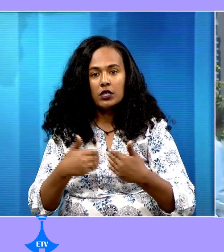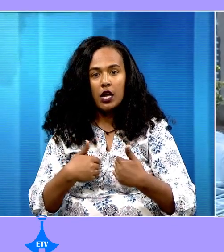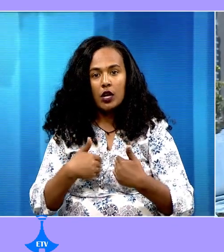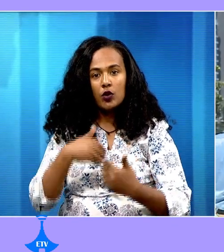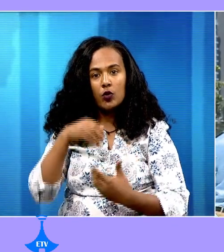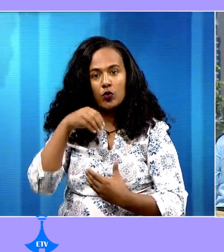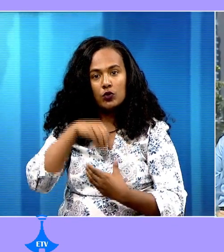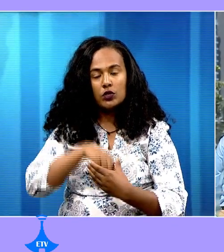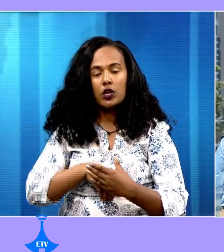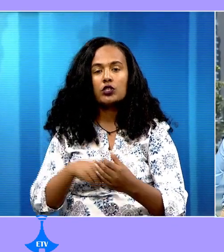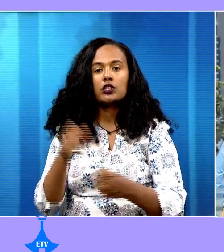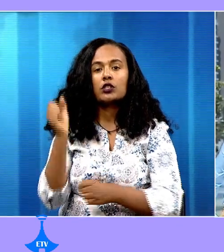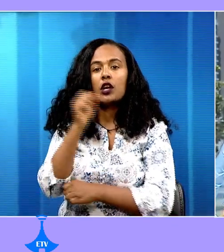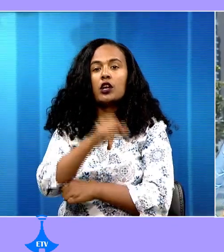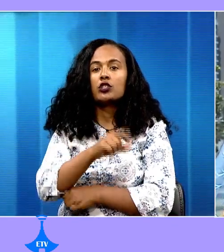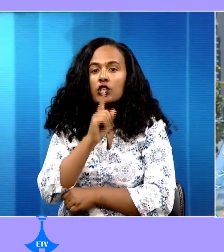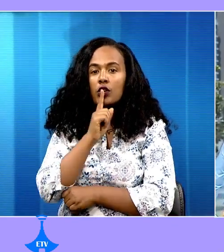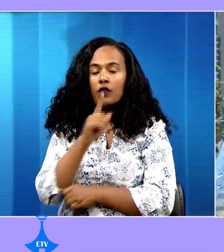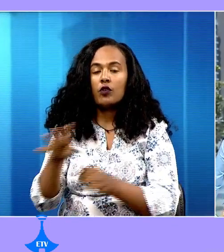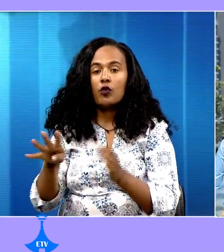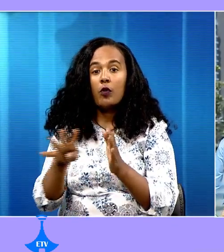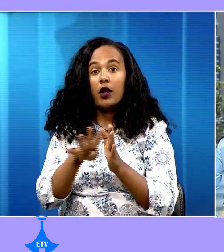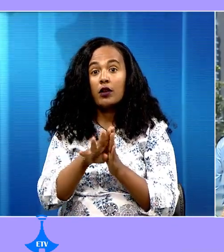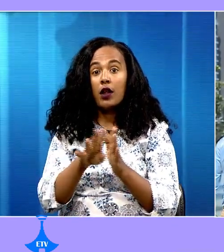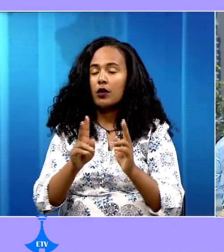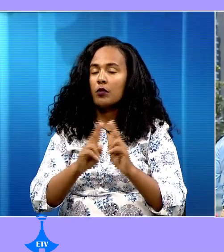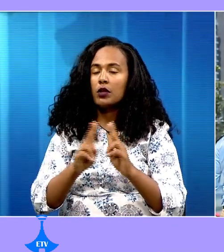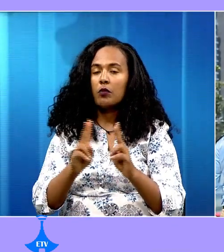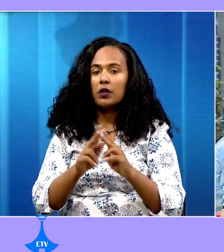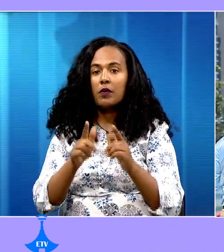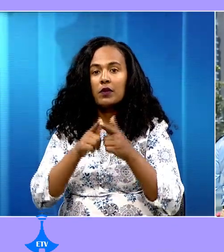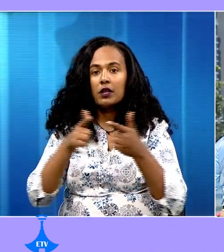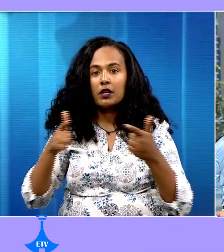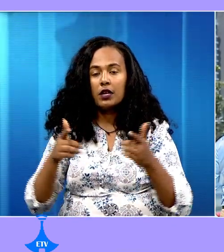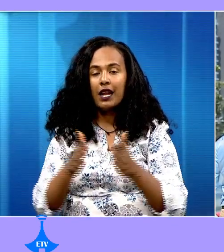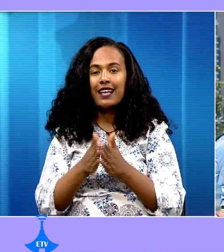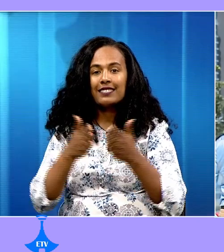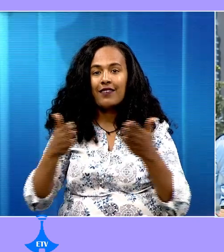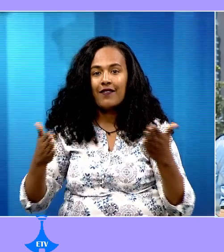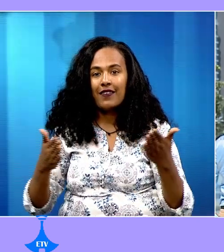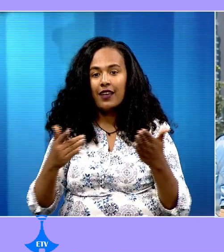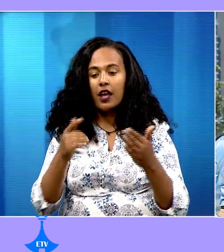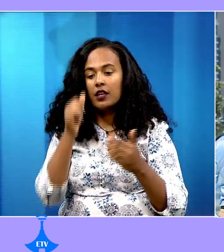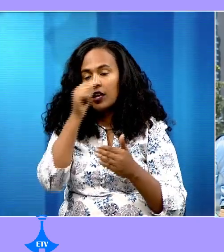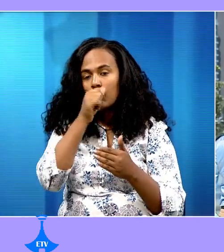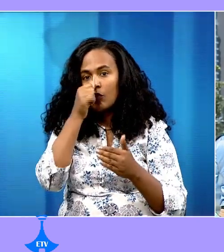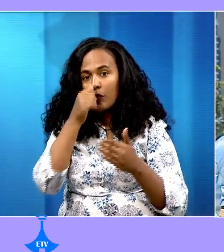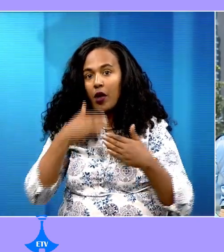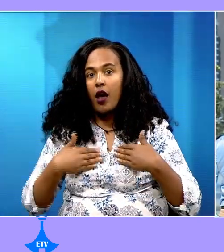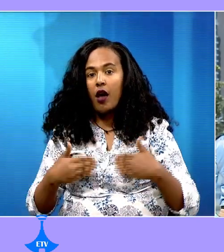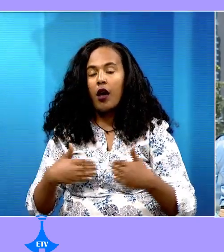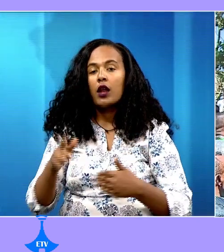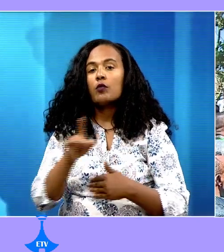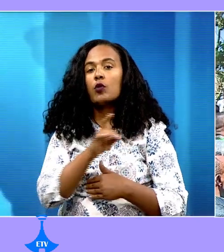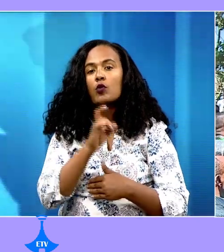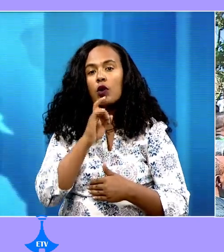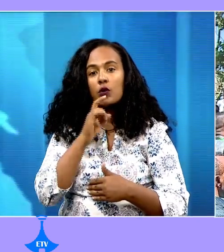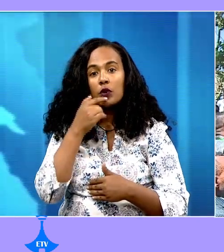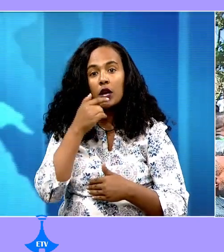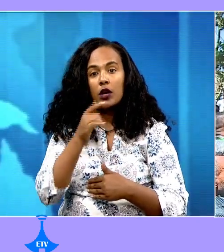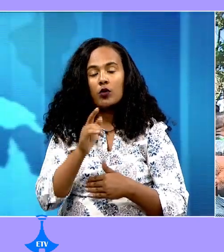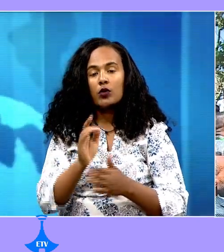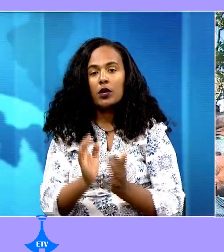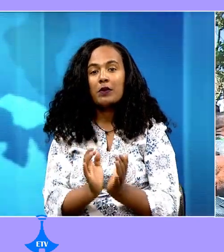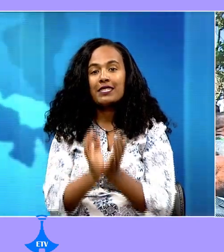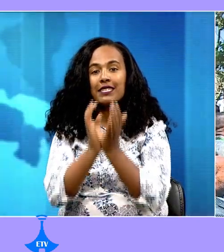ውስጣችንን እውነት ያሸነፈው እና ባህር ዳርን በጣም ትልቅና ሰፊ አንድ የኢትዮጵያ አካል መሆኗን ነው ዛሬ በእርግጠኝነትም የተመለከትኩት።